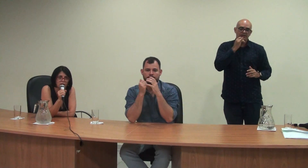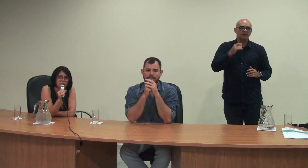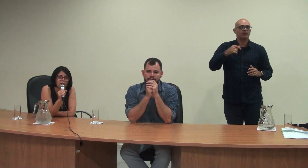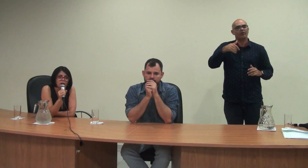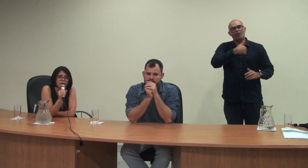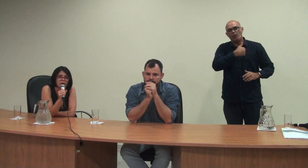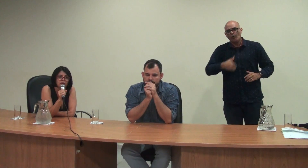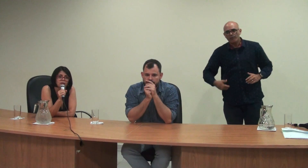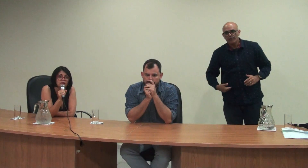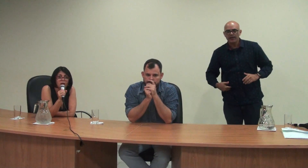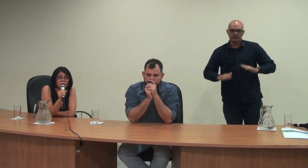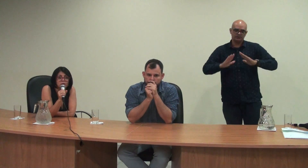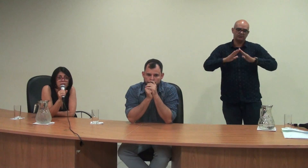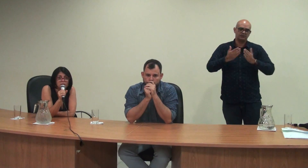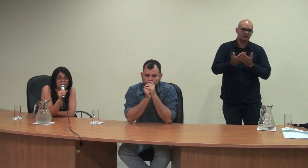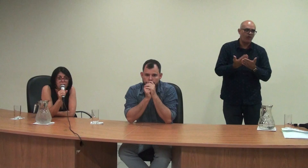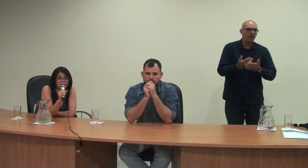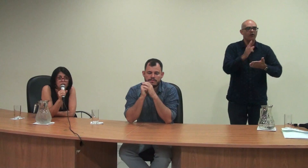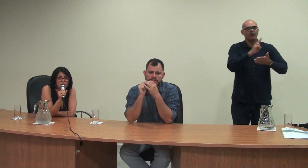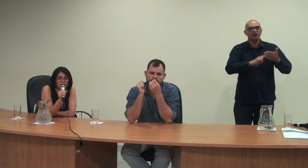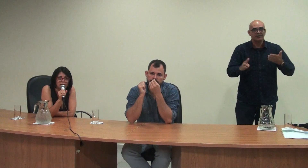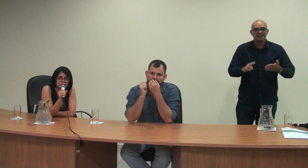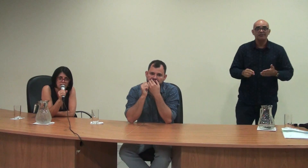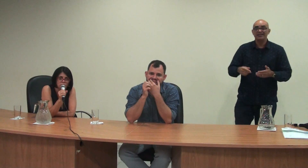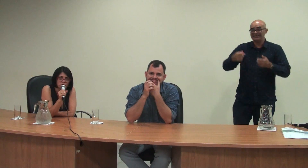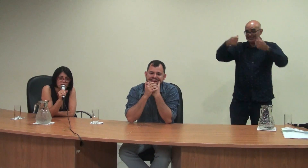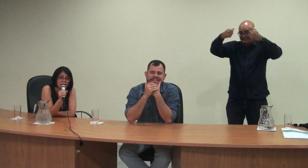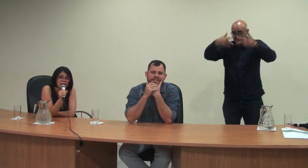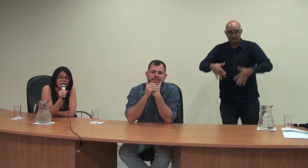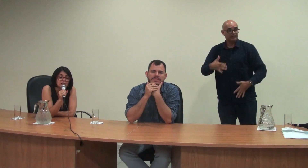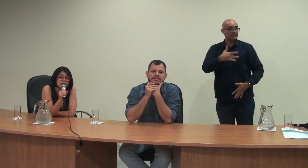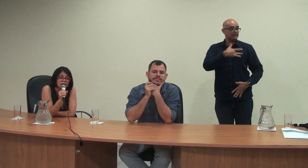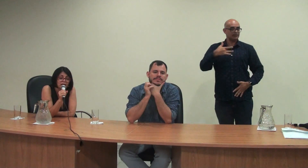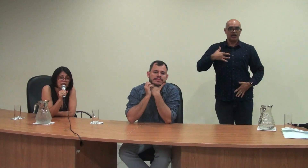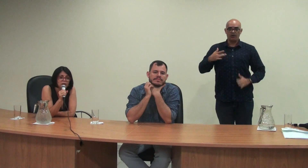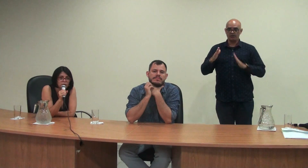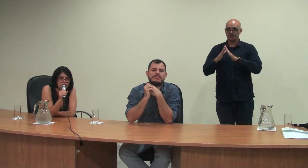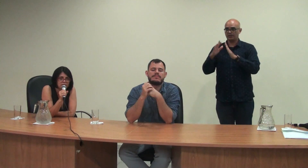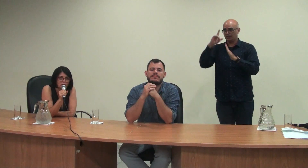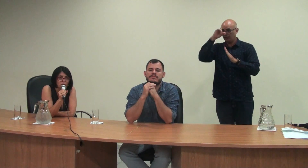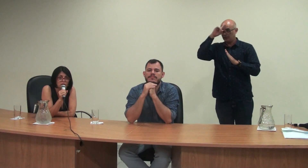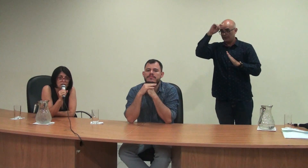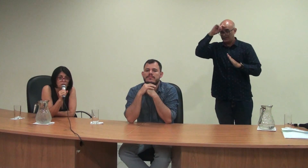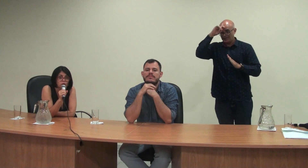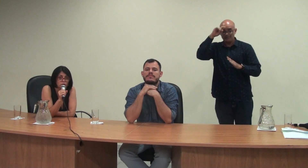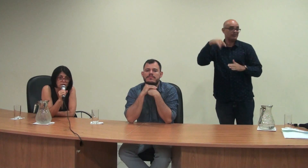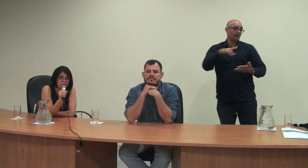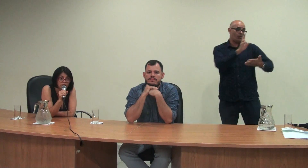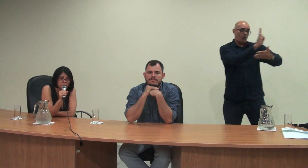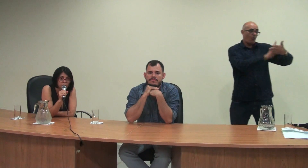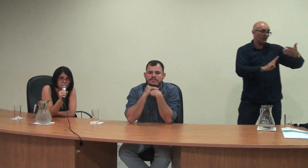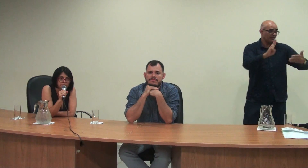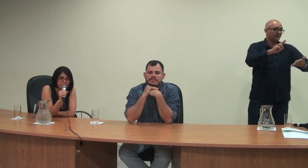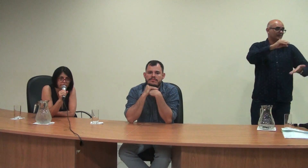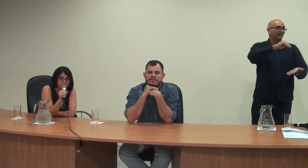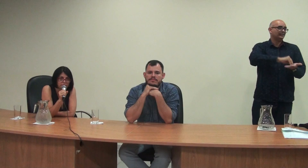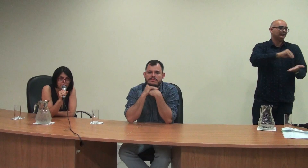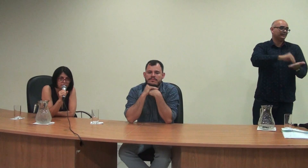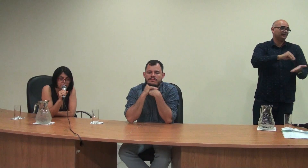públicos, não especificamente na área da saúde. Se nem na educação nós estamos